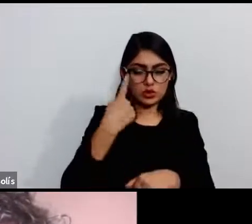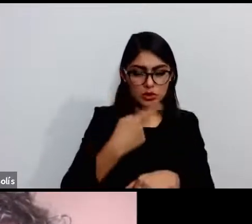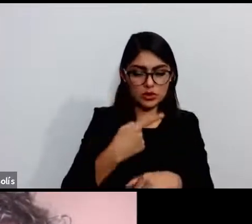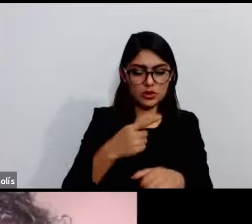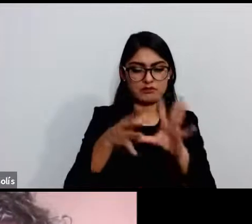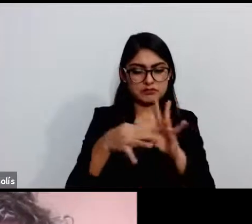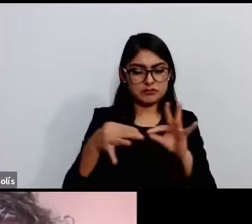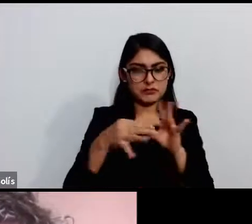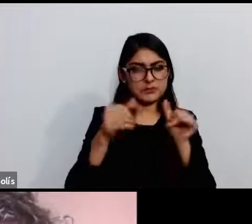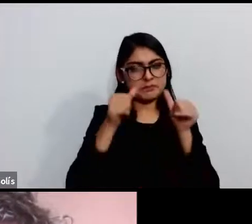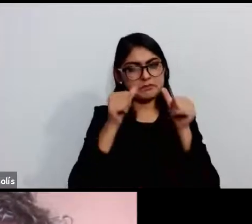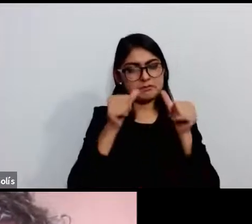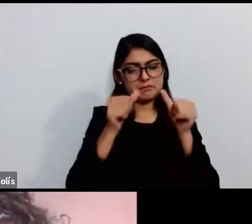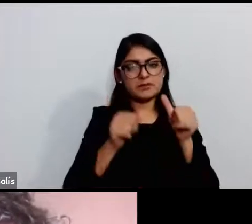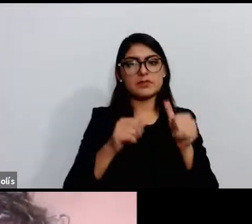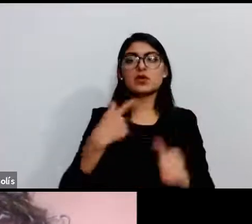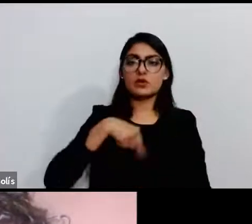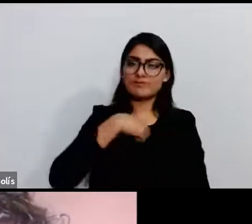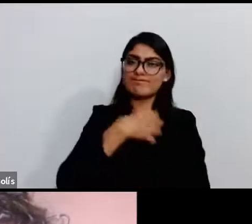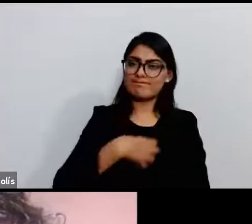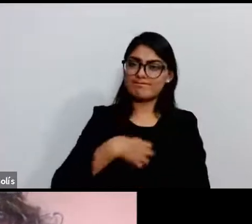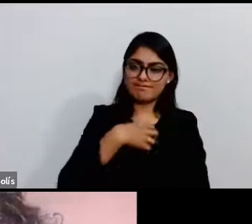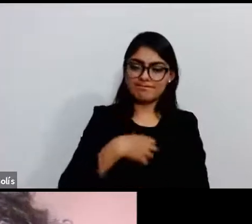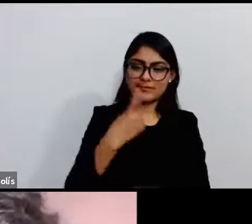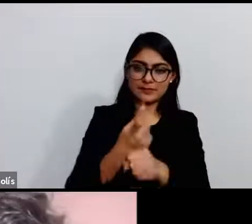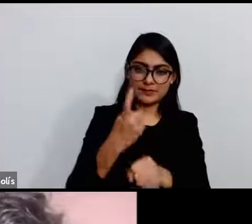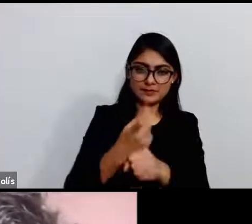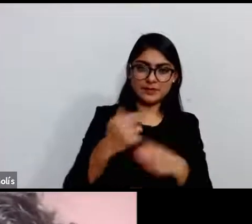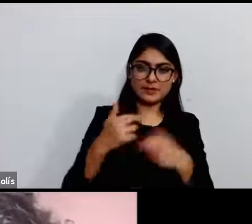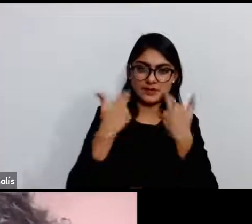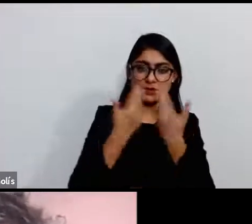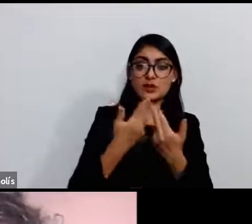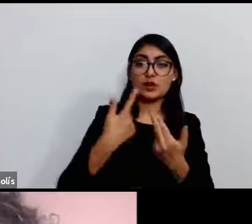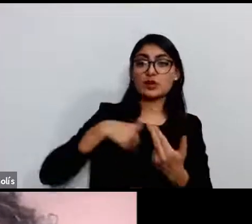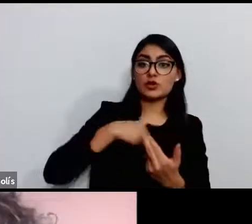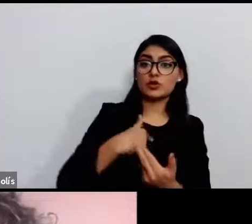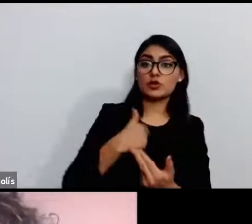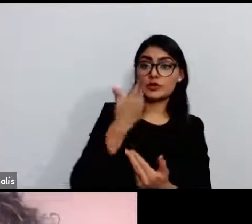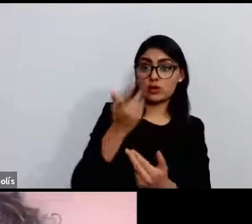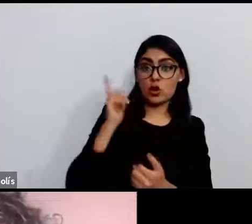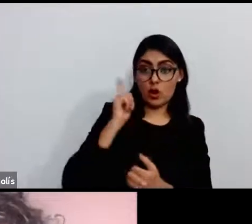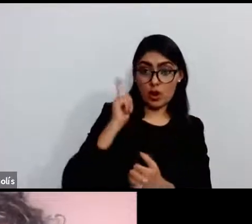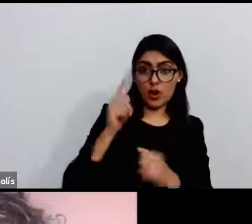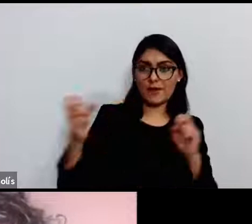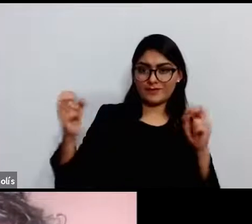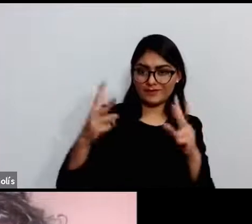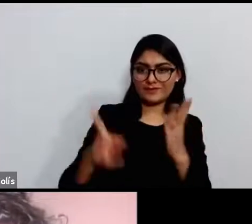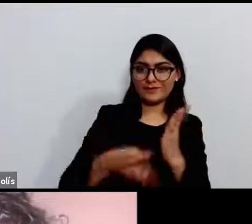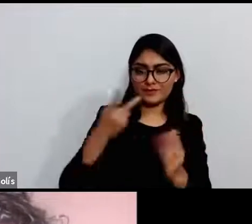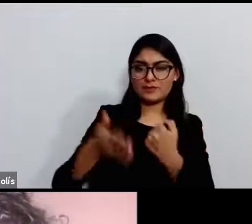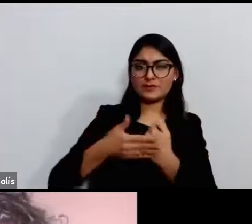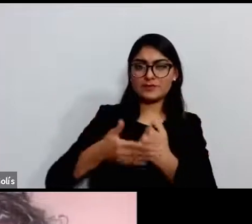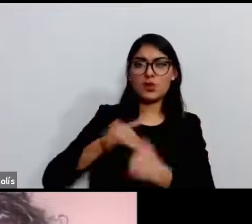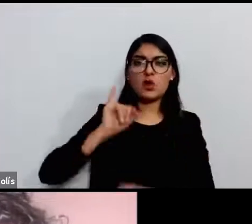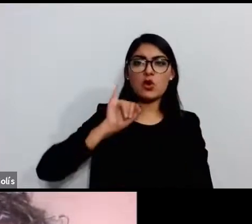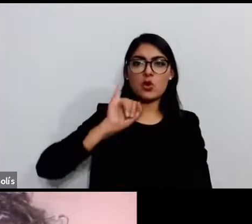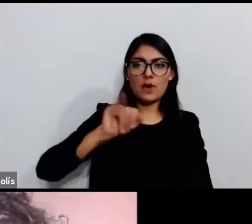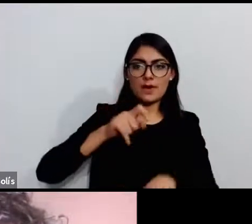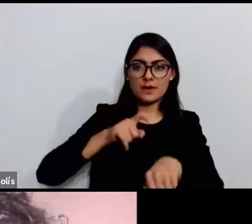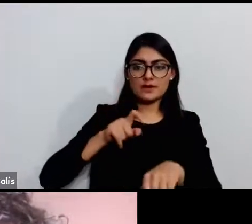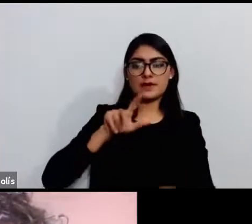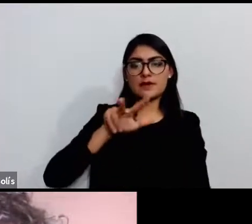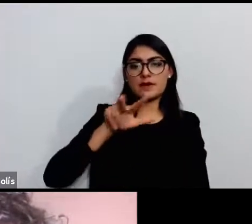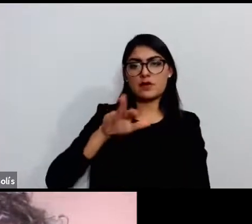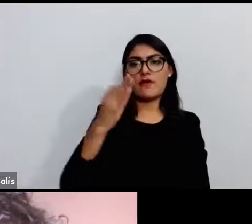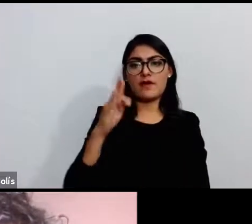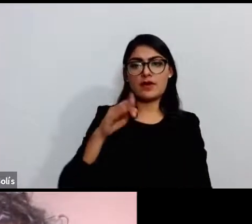gusto tenerlo en esta primera sesión y los esperamos, estimados asistentes, el próximo jueves 18 de febrero en punto de las 17